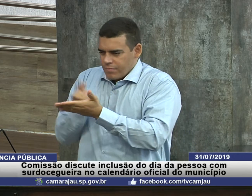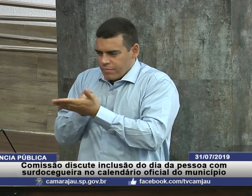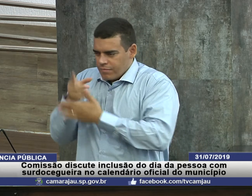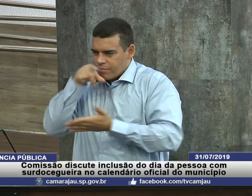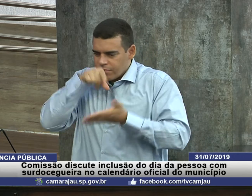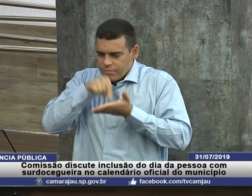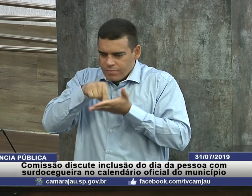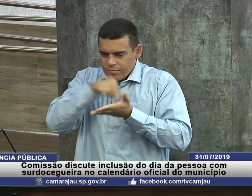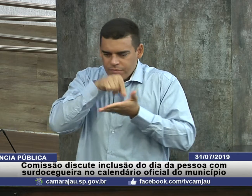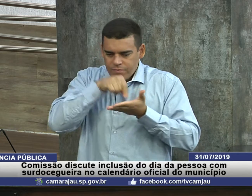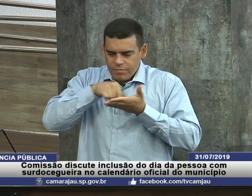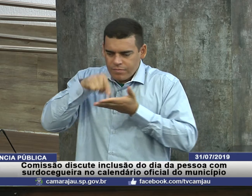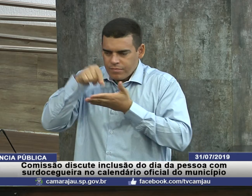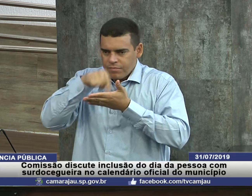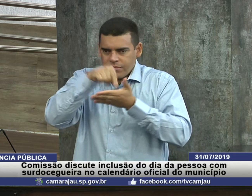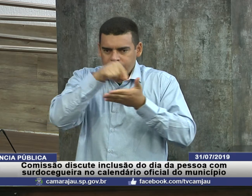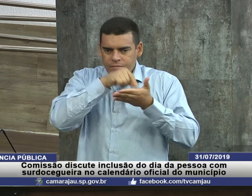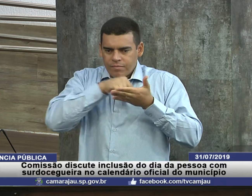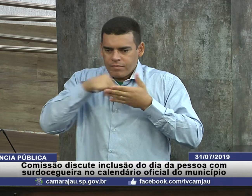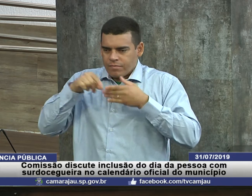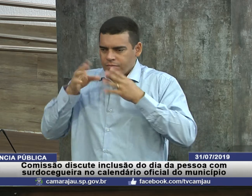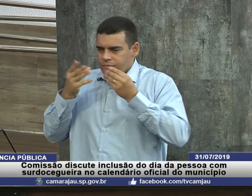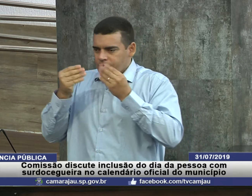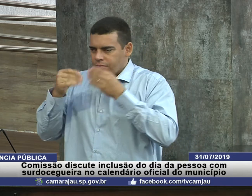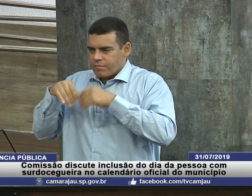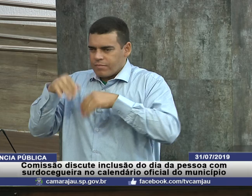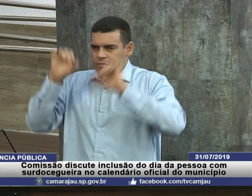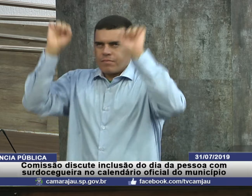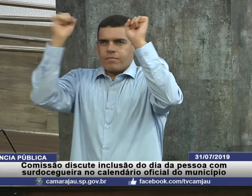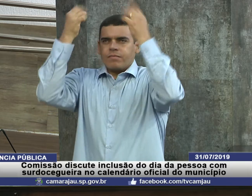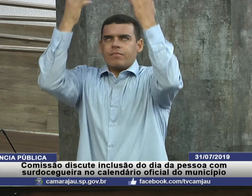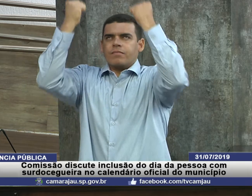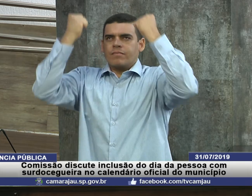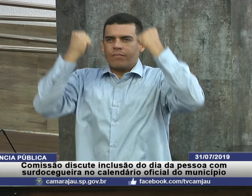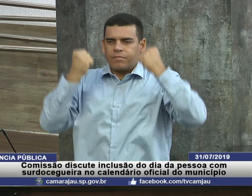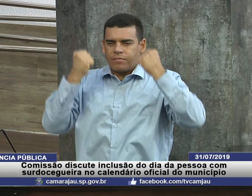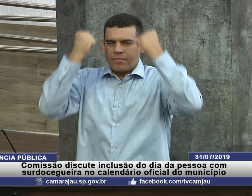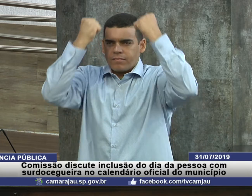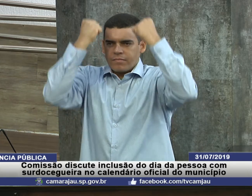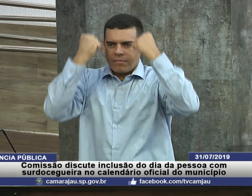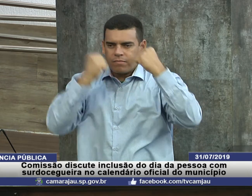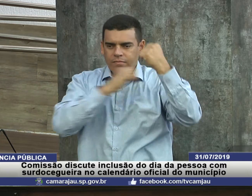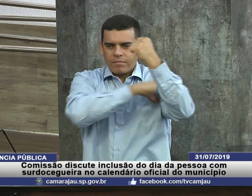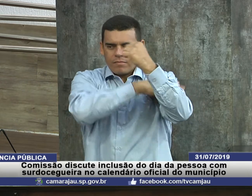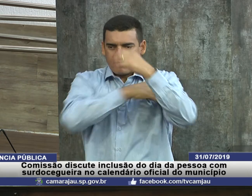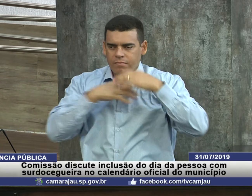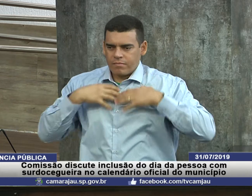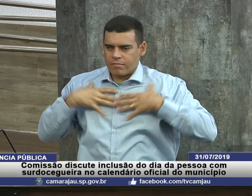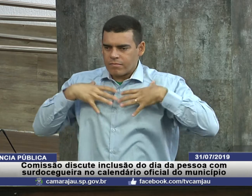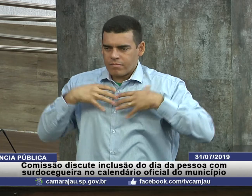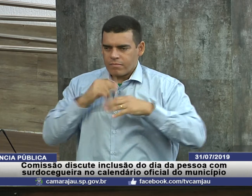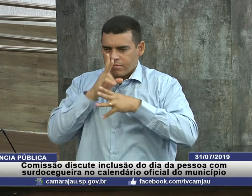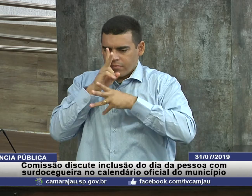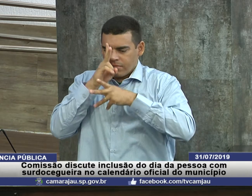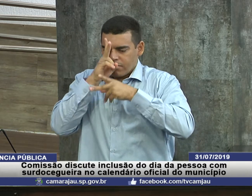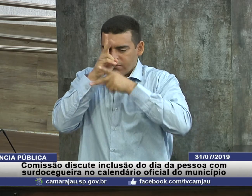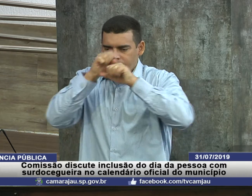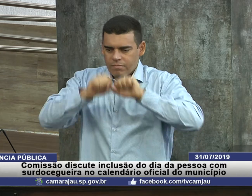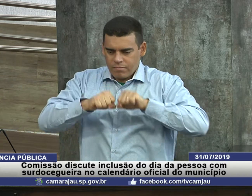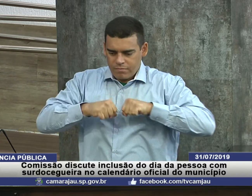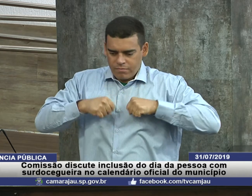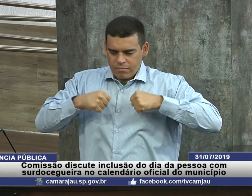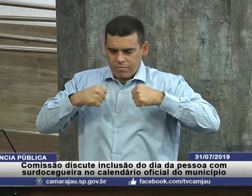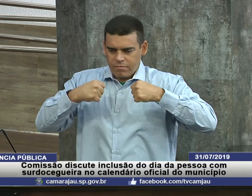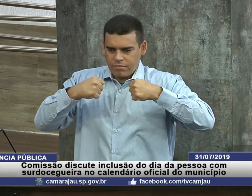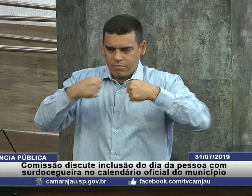Por conseguir estar aqui hoje com vocês e mostrar um pouco dessa oportunidade que eu não tive lá atrás, onde os meus amigos antes eram o quê? Eram